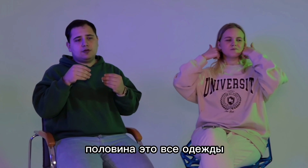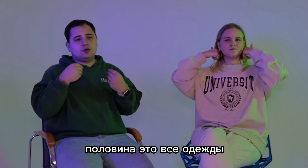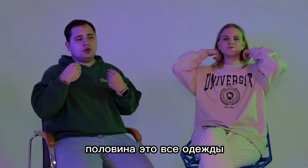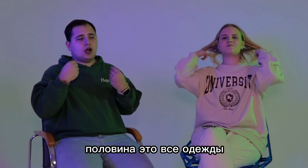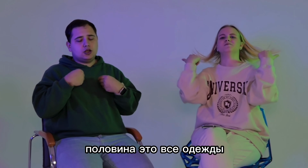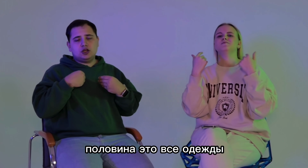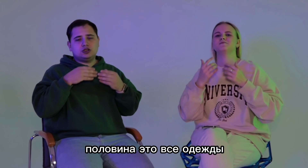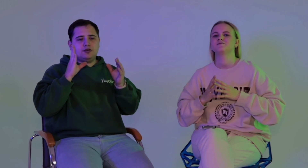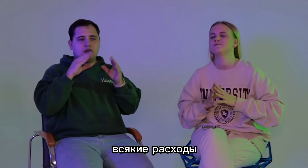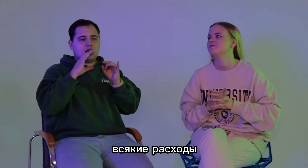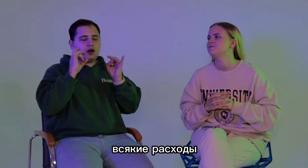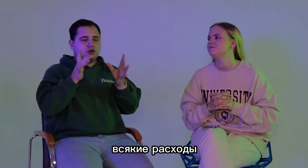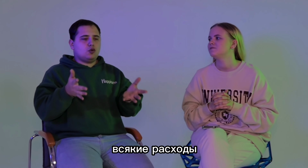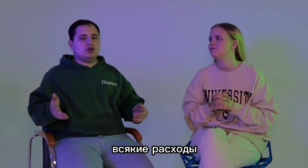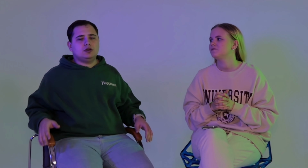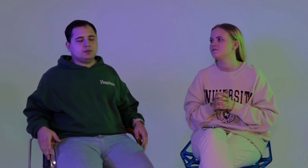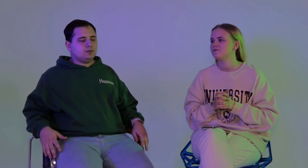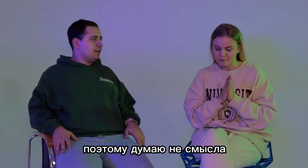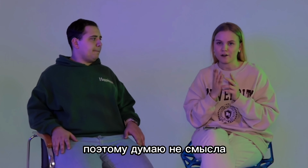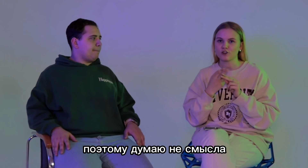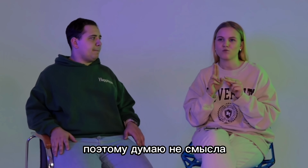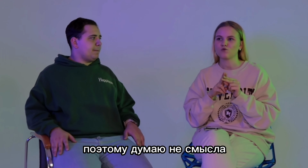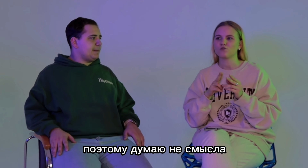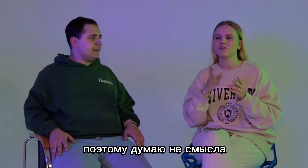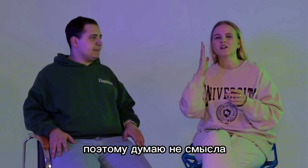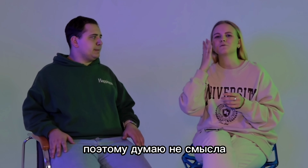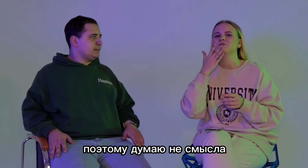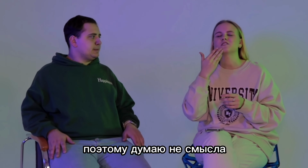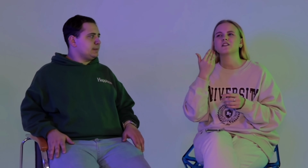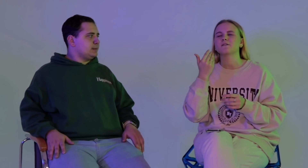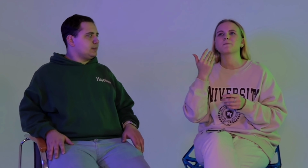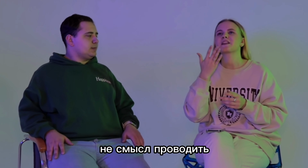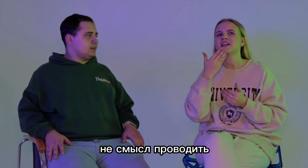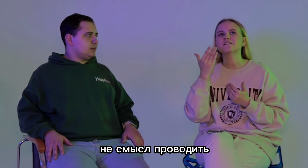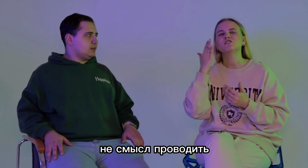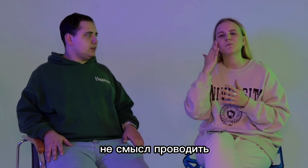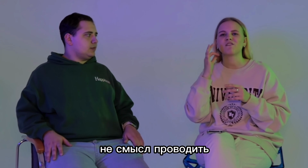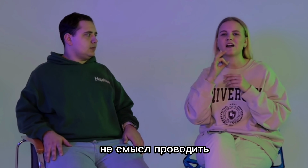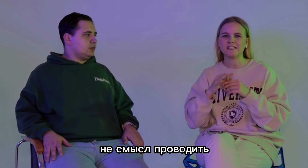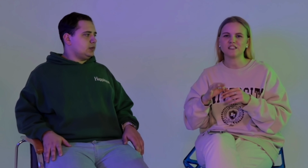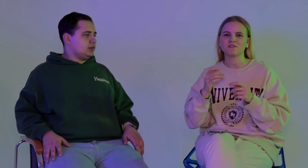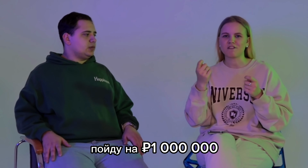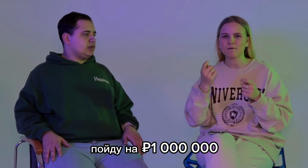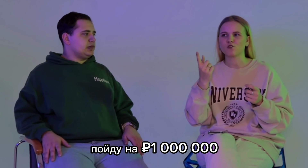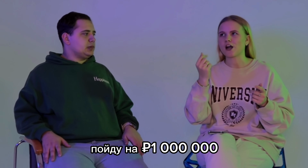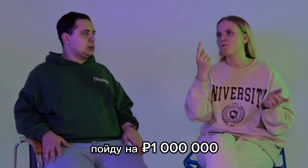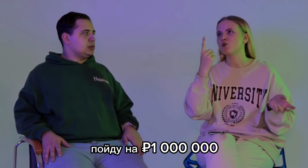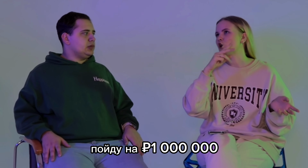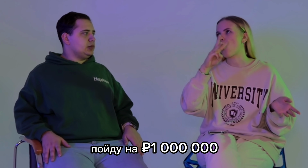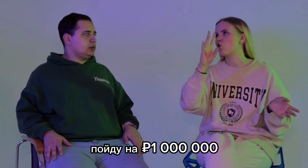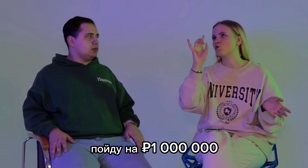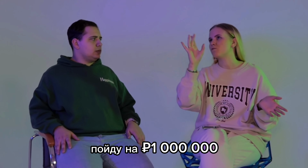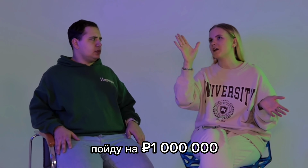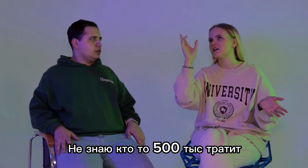все одежда, всякие расходы. Поэтому нет смысла проводить свадьбу на 1 000 000 рублей,